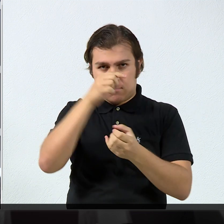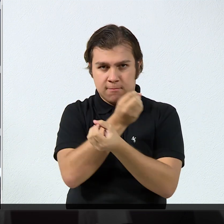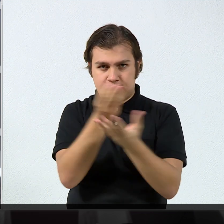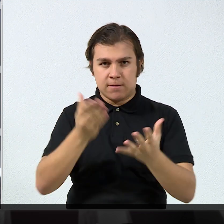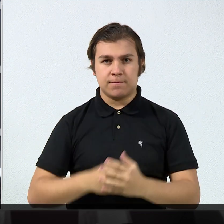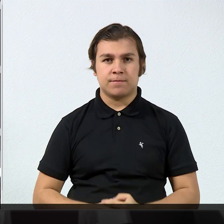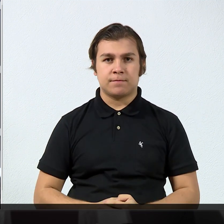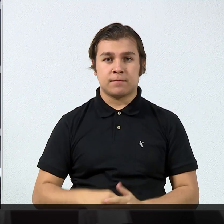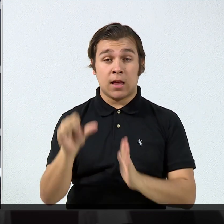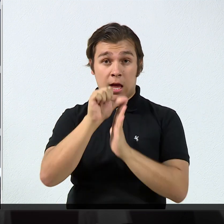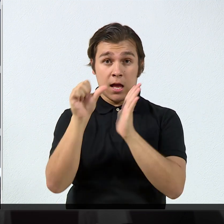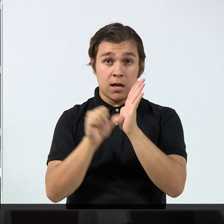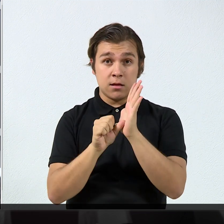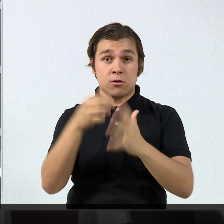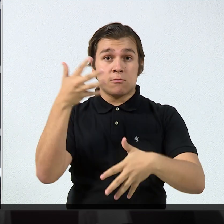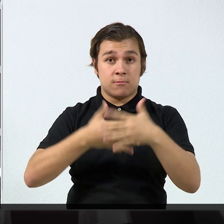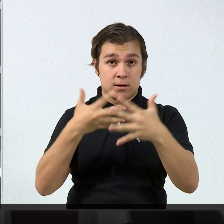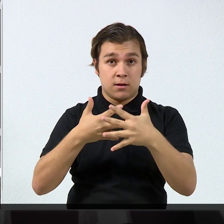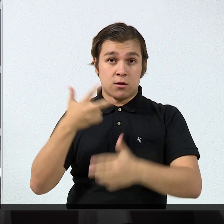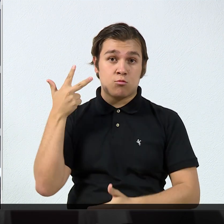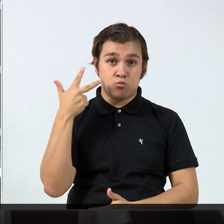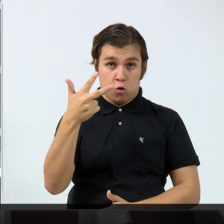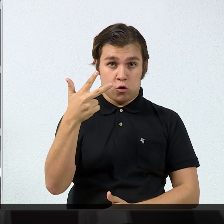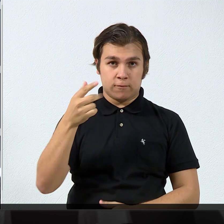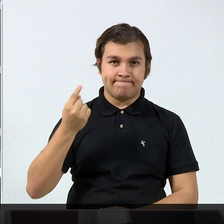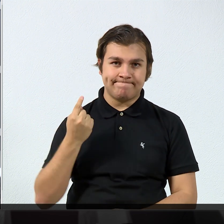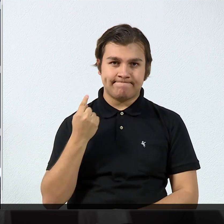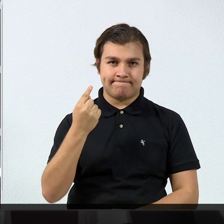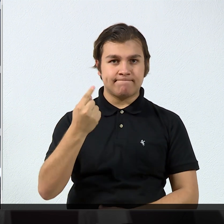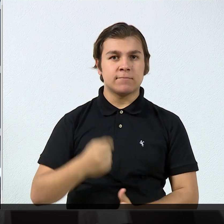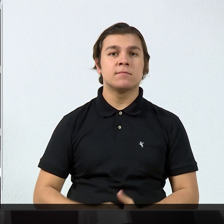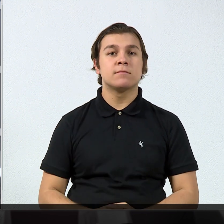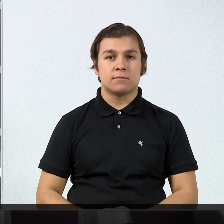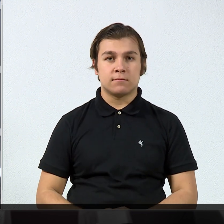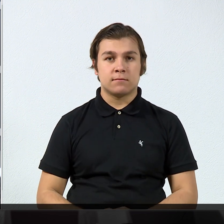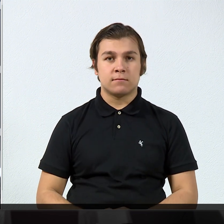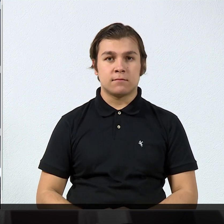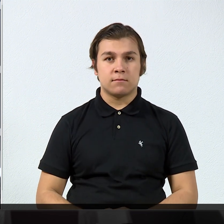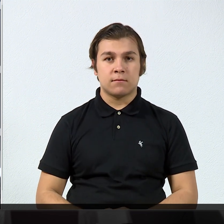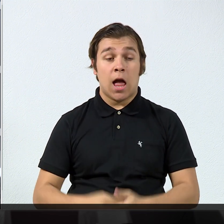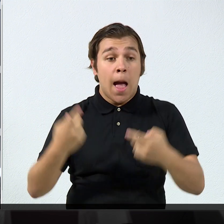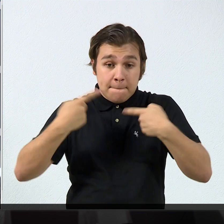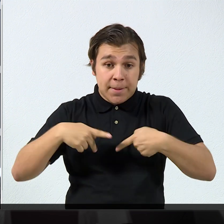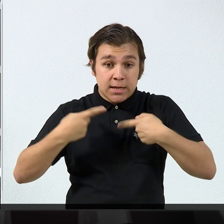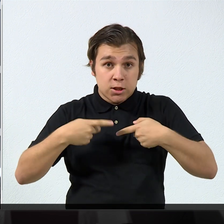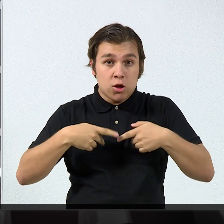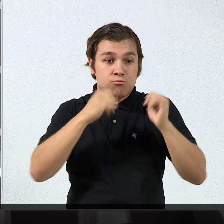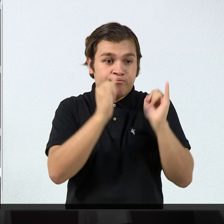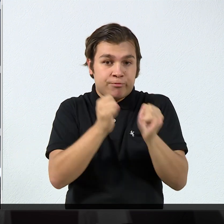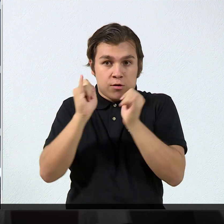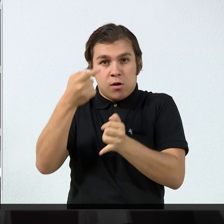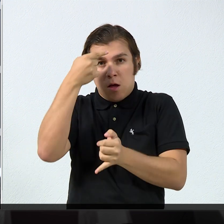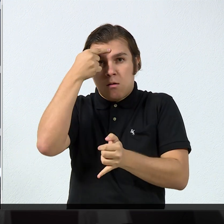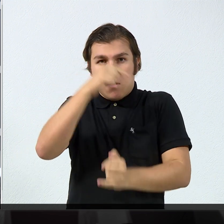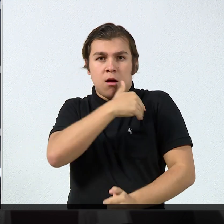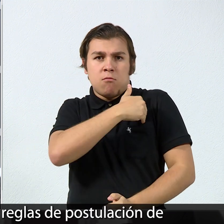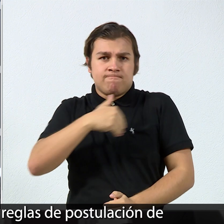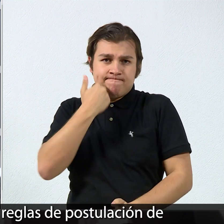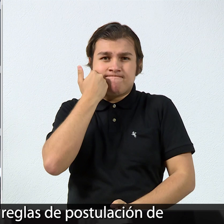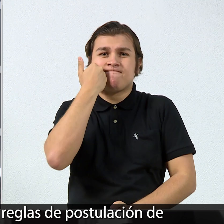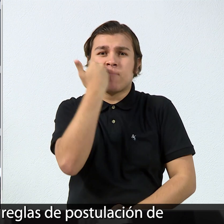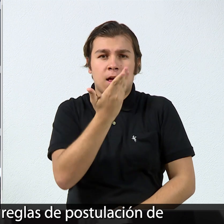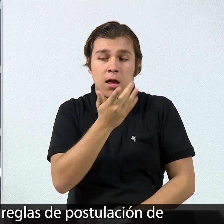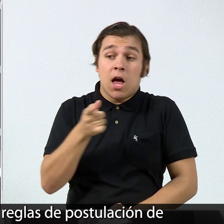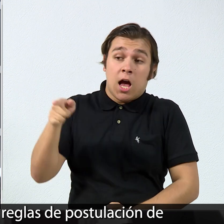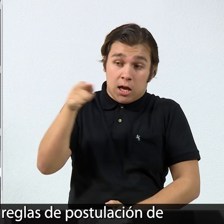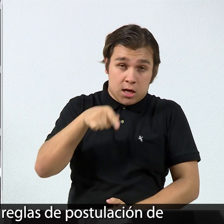Artículo 15. Octis. 1. Las candidaturas independientes que participen en las contiendas municipales